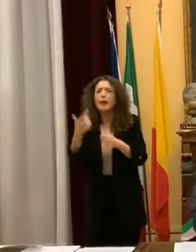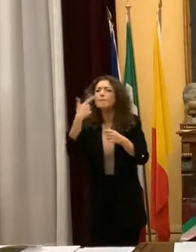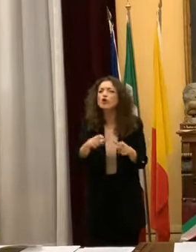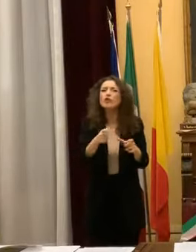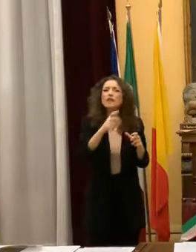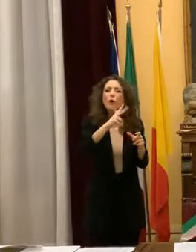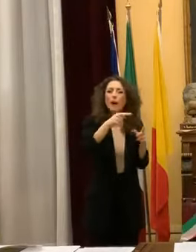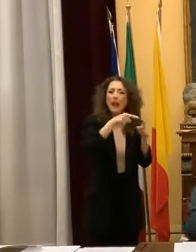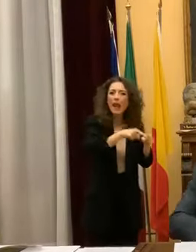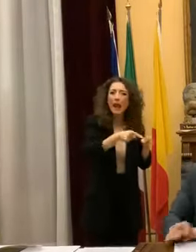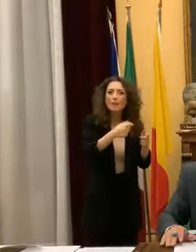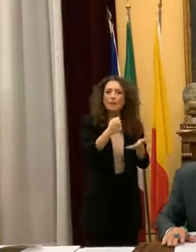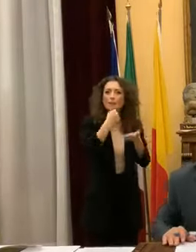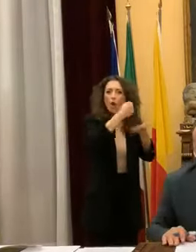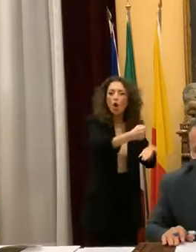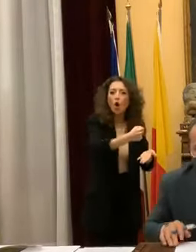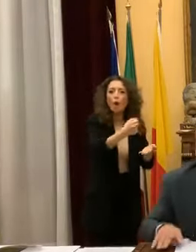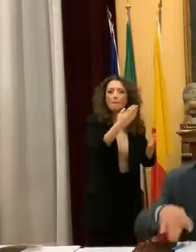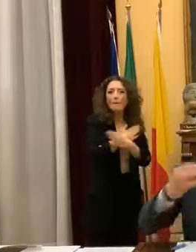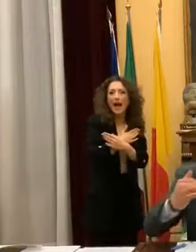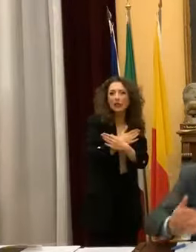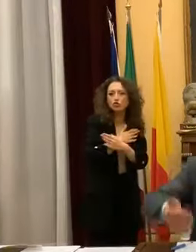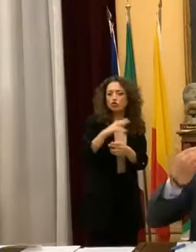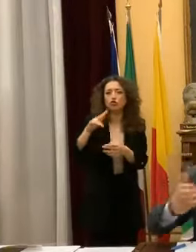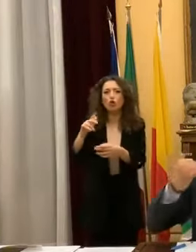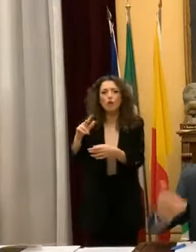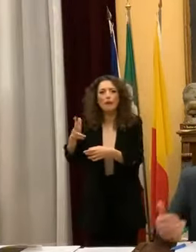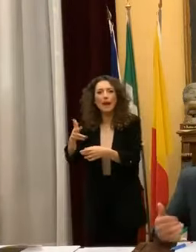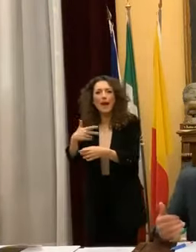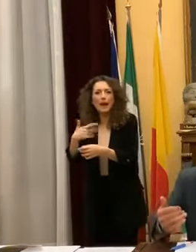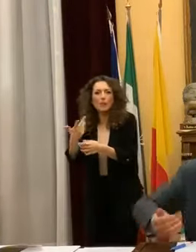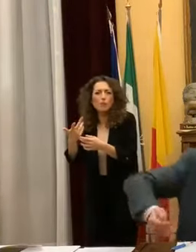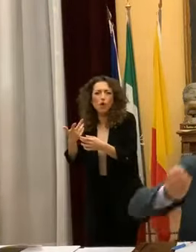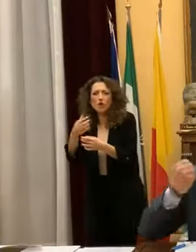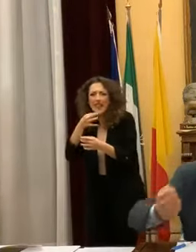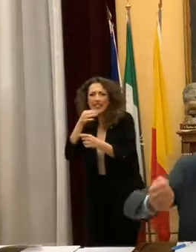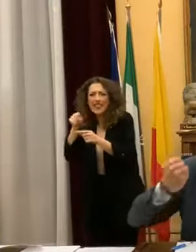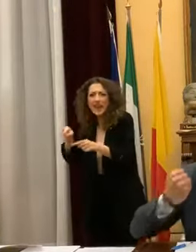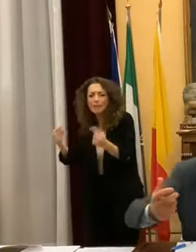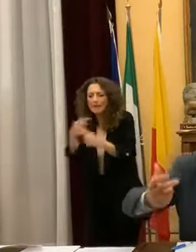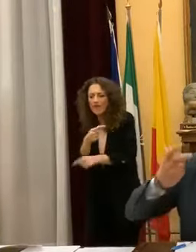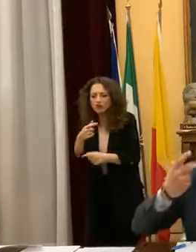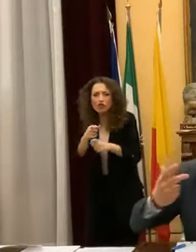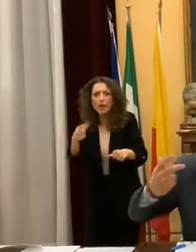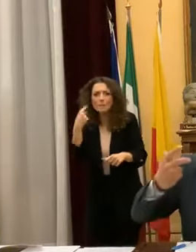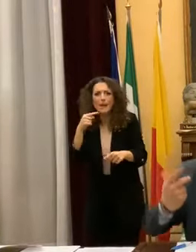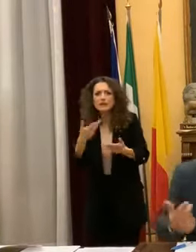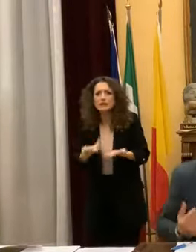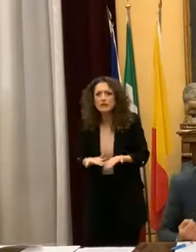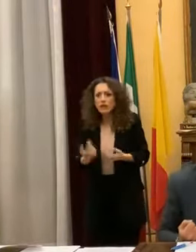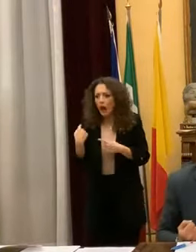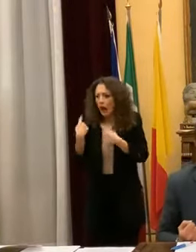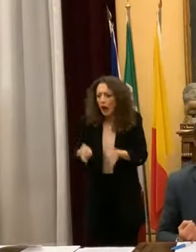fine settembre? E a Messina si è dovuto aspettare che il sindaco De Luca prendesse il fuoco con le proprie